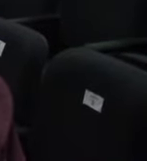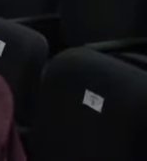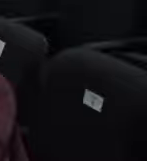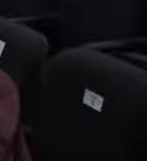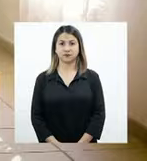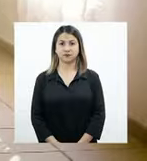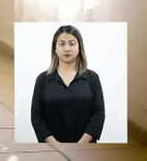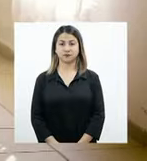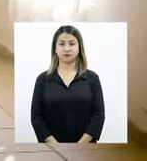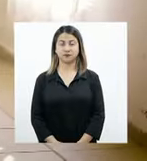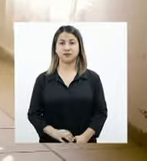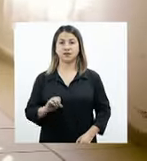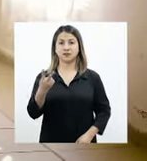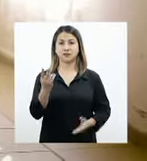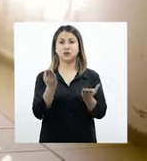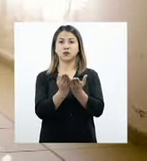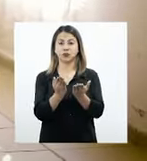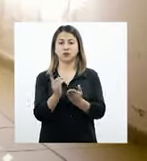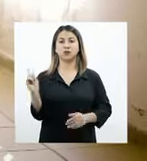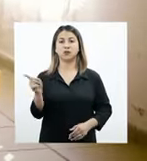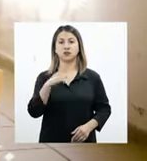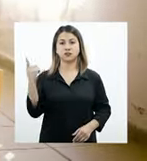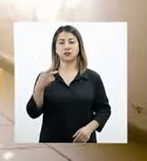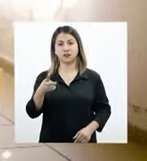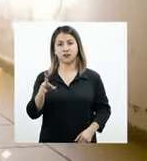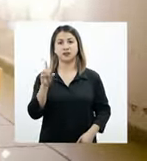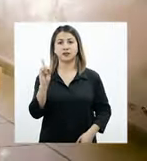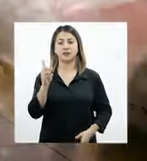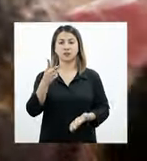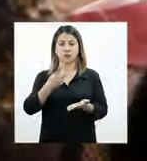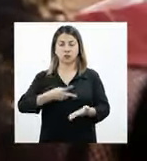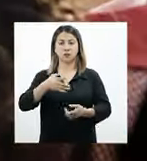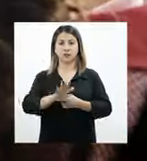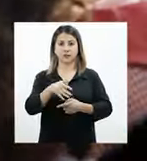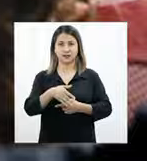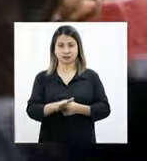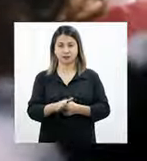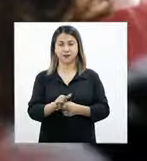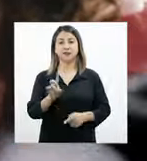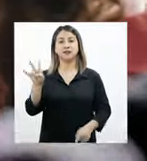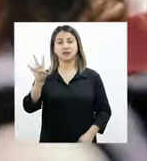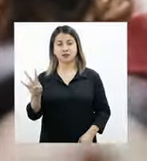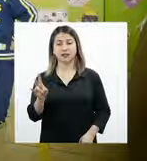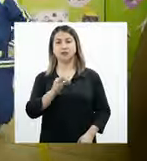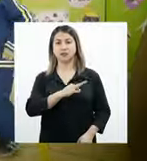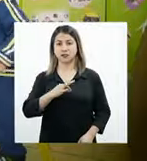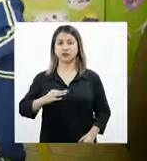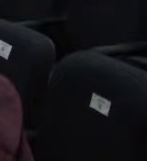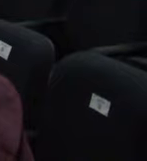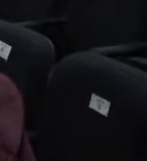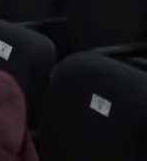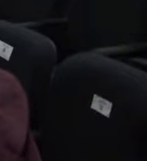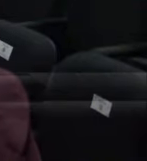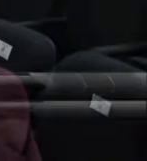logrado entender lo que significa realmente generar una gestión inclusiva, una gestión municipal que está colocando a la persona